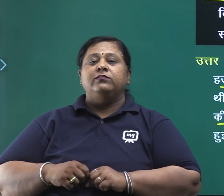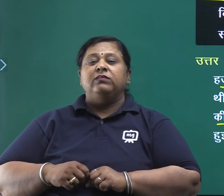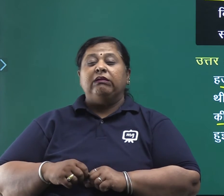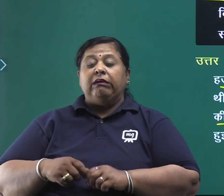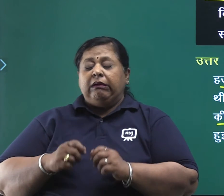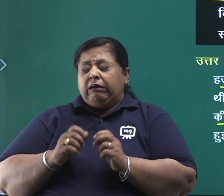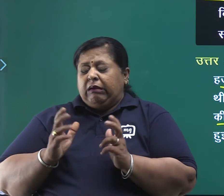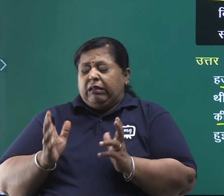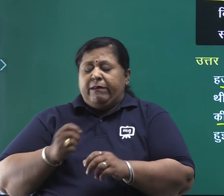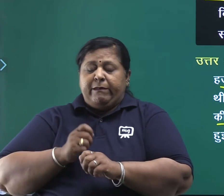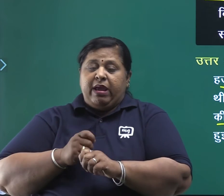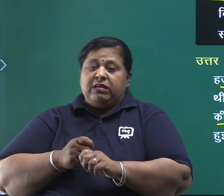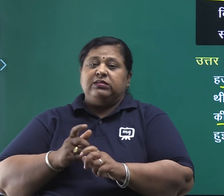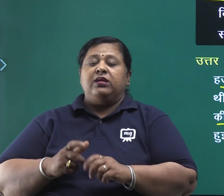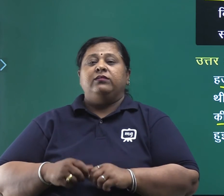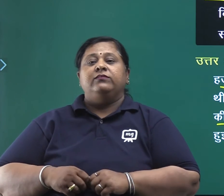कड़ी मेहनत से